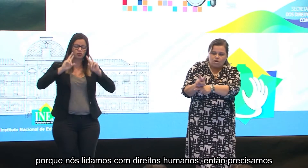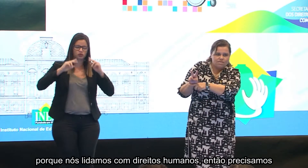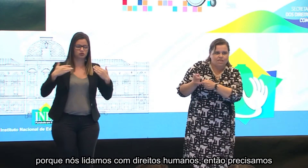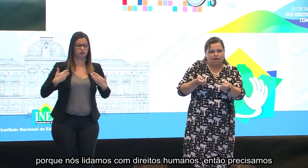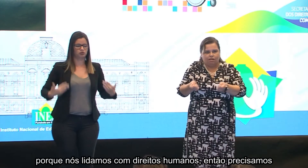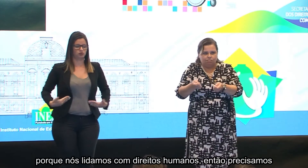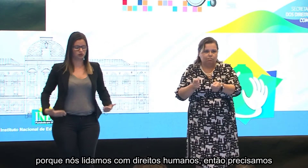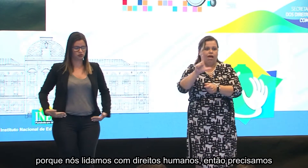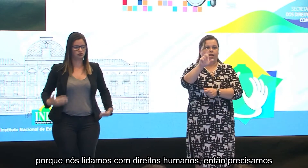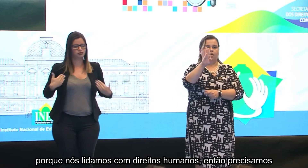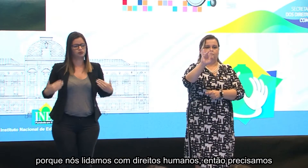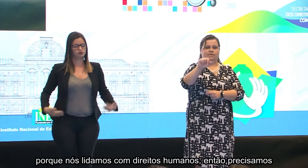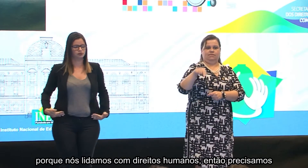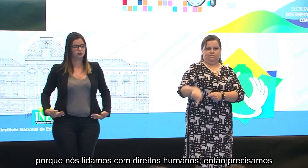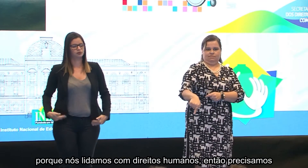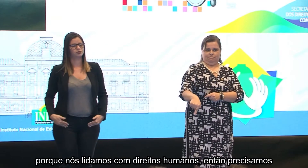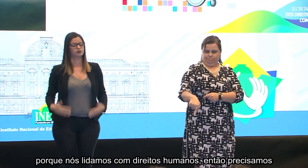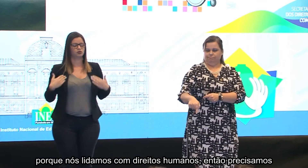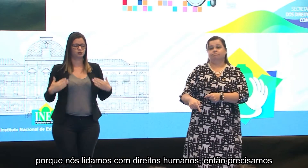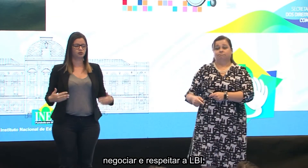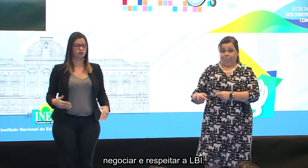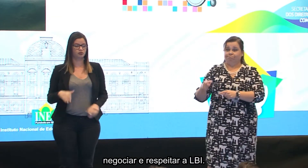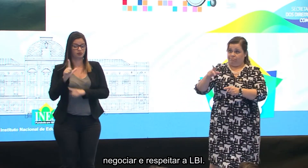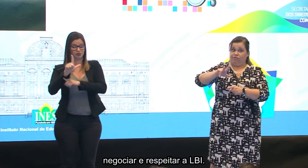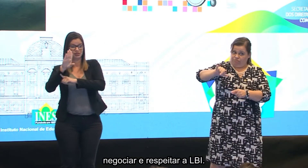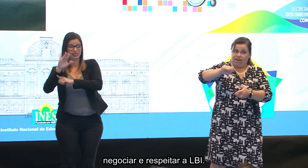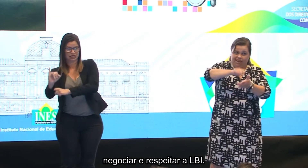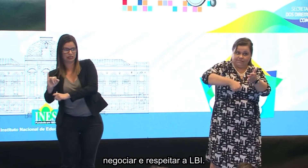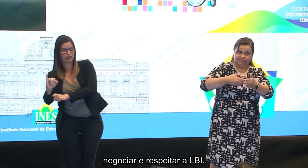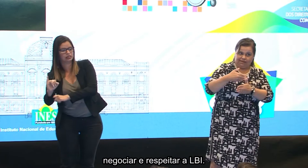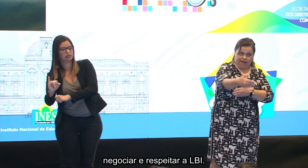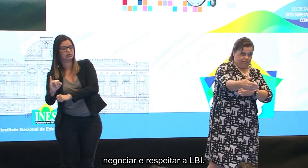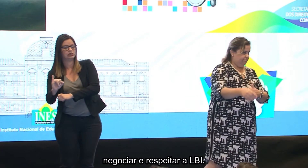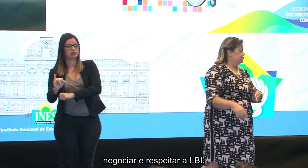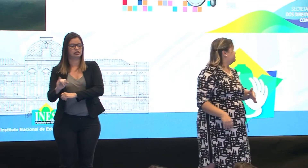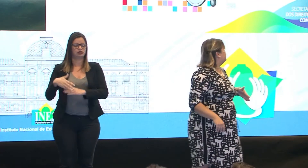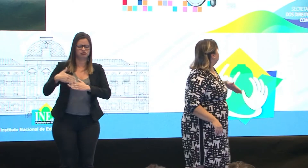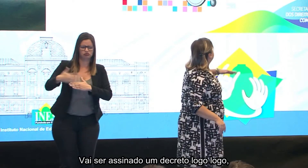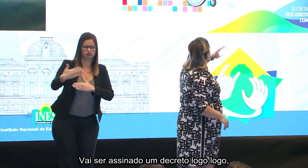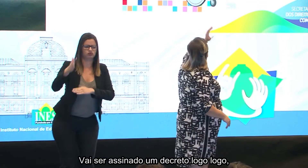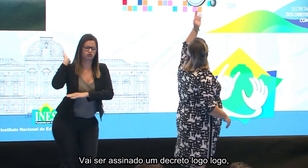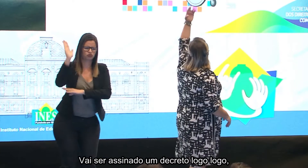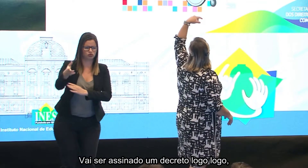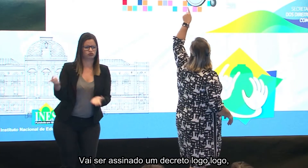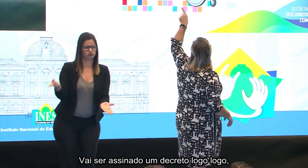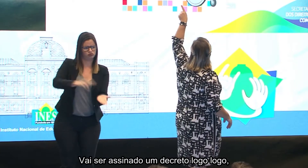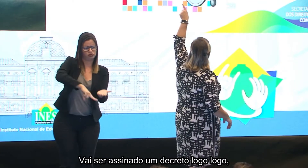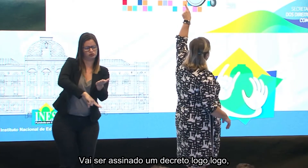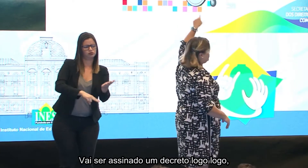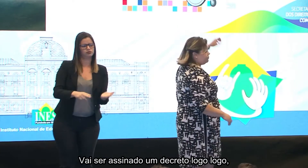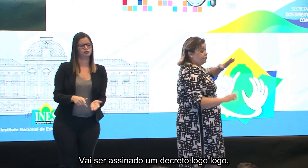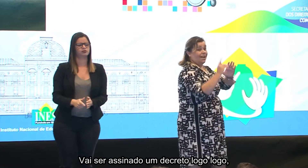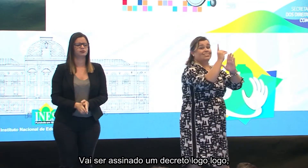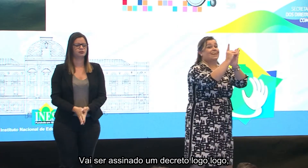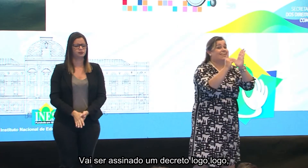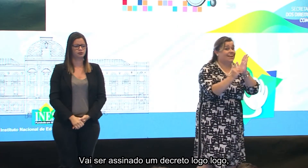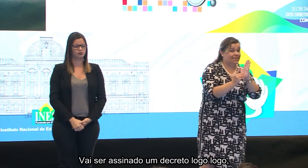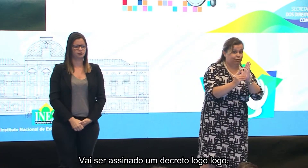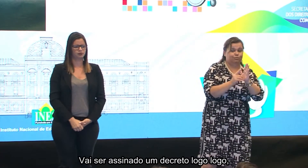porque nós lidamos com direitos humanos, então precisamos negociar e respeitar a LBI. E vai ser assinado um decreto logo, logo.